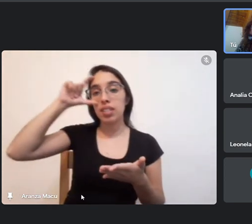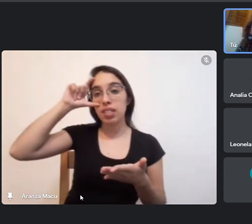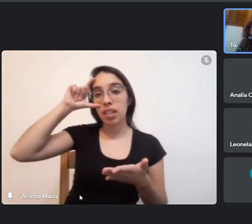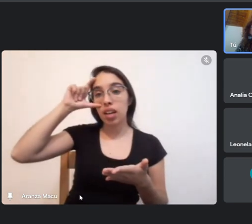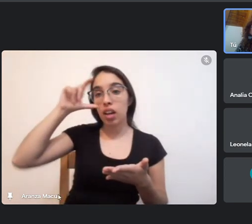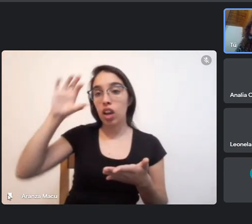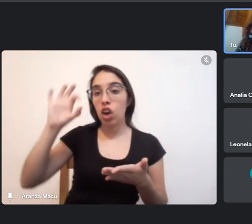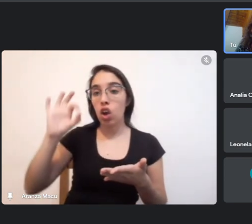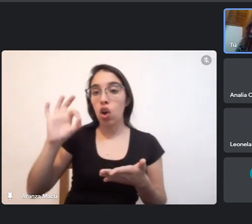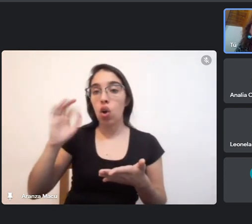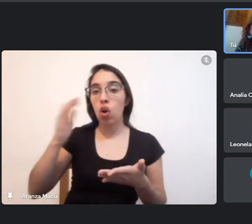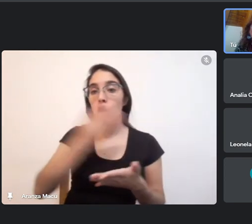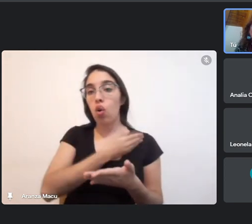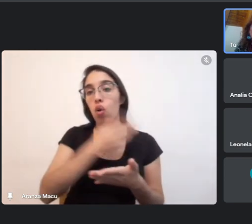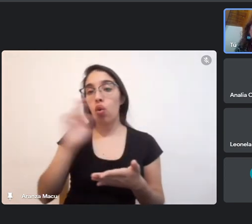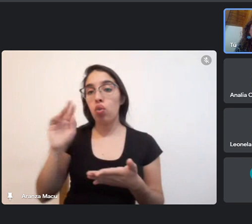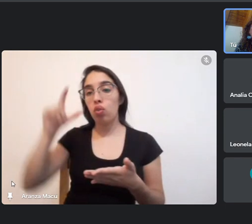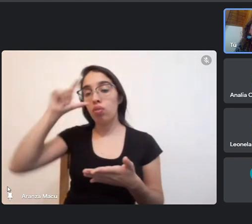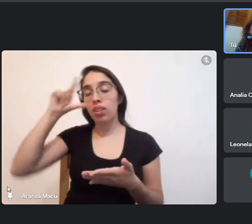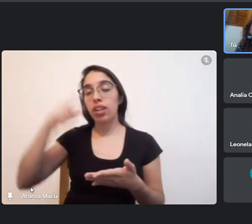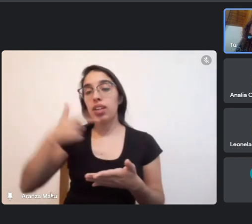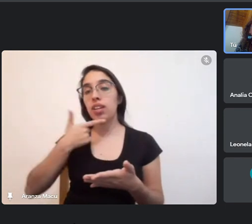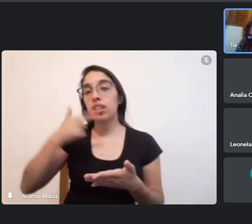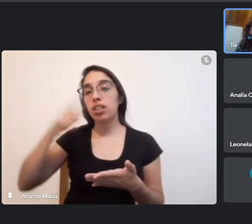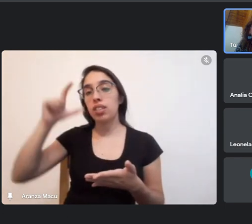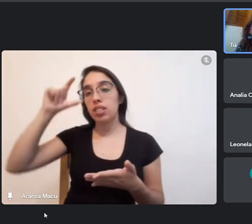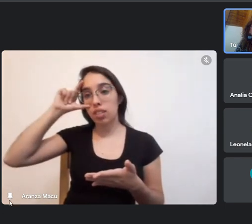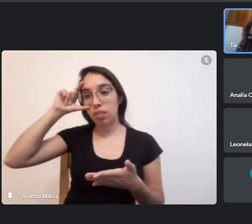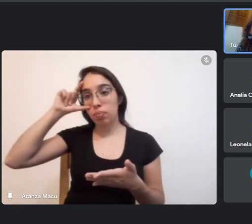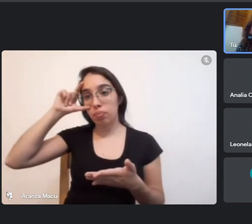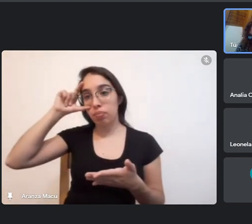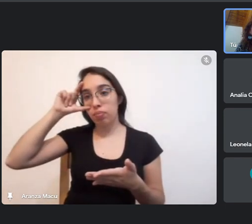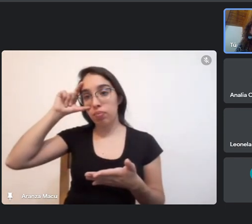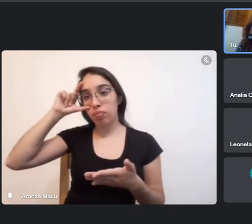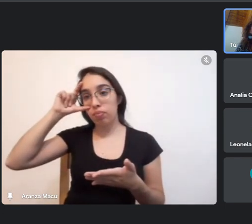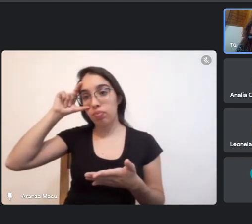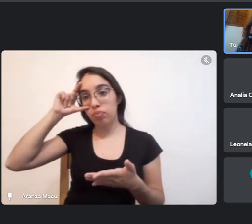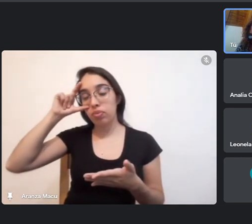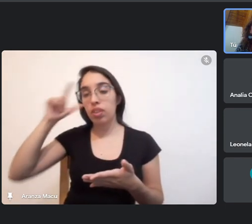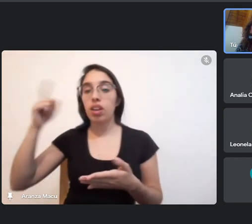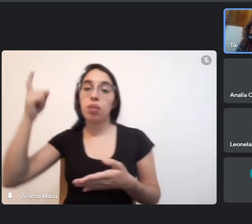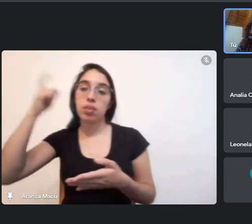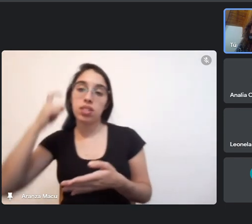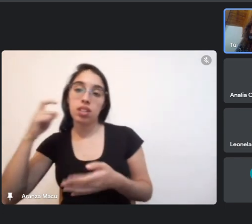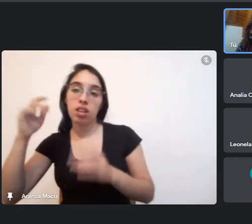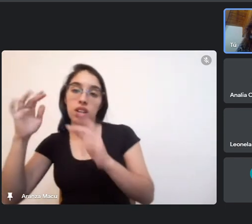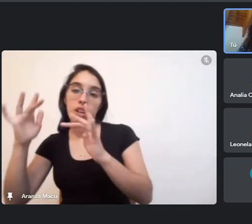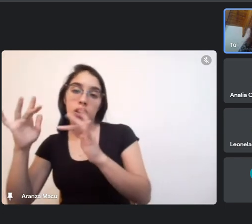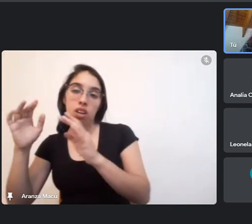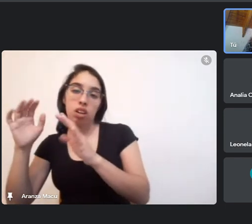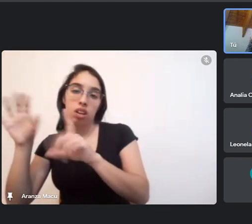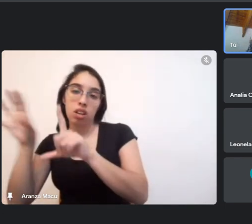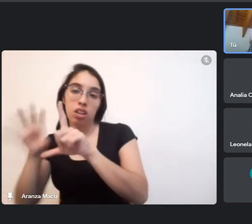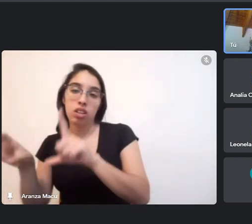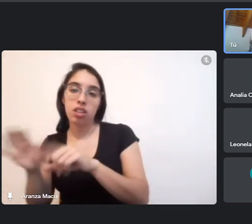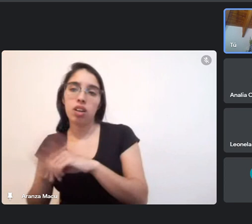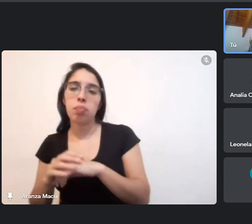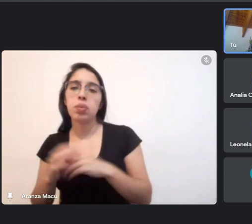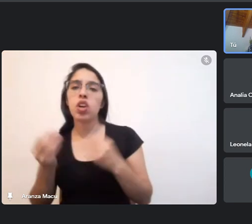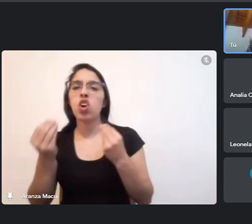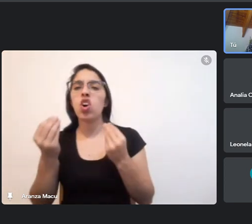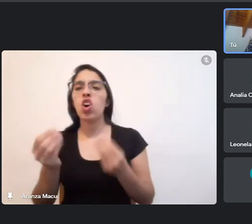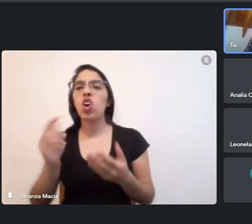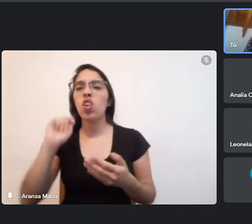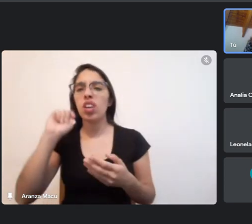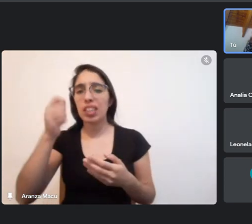ofrece. O no se ofrece ningún aprendizaje, ¿sí? O sea, no sabemos quién es el que, o sea, no